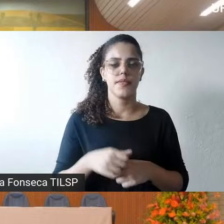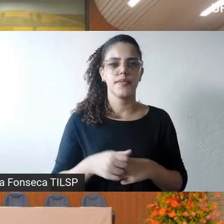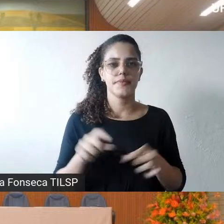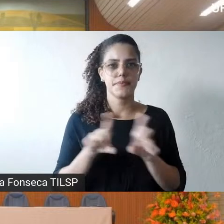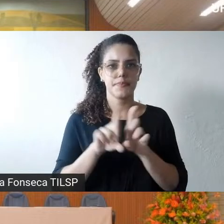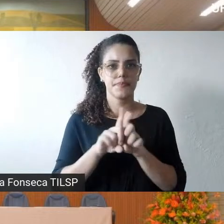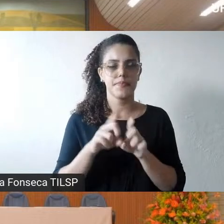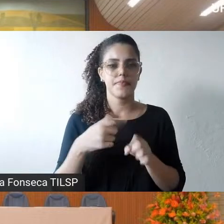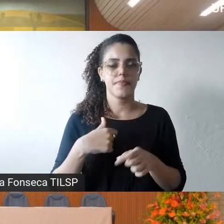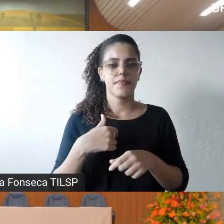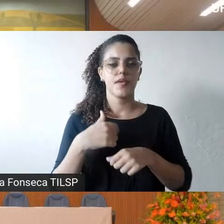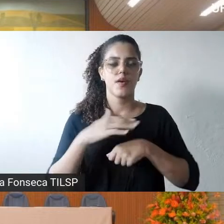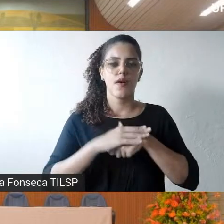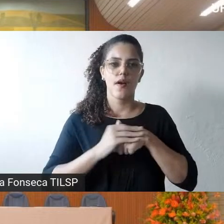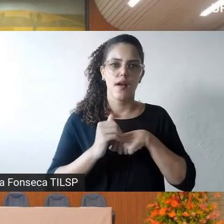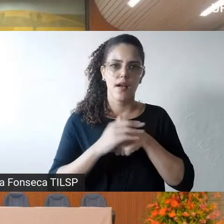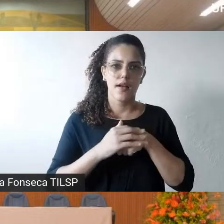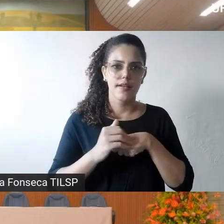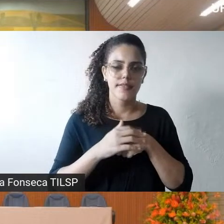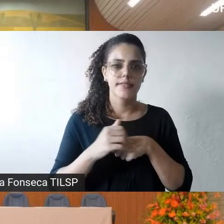afeto, minha compreensão